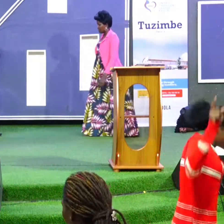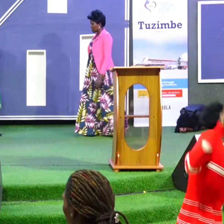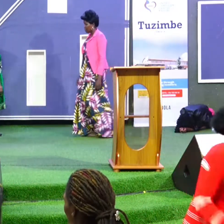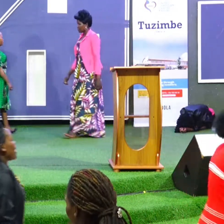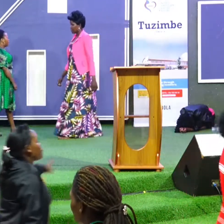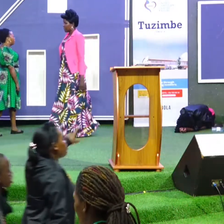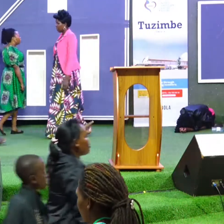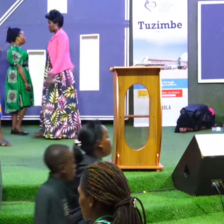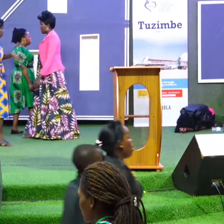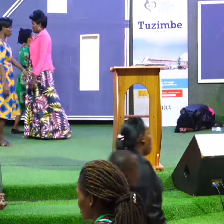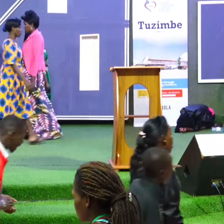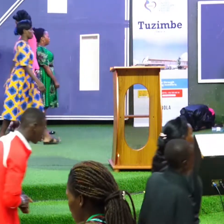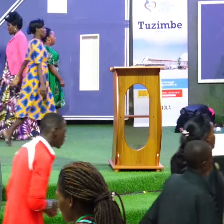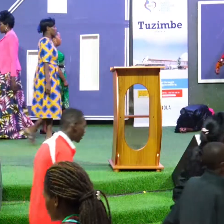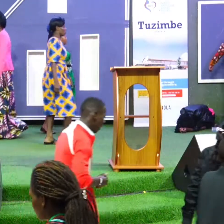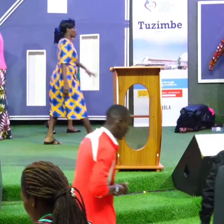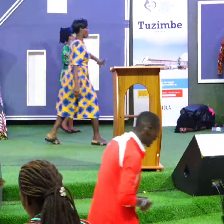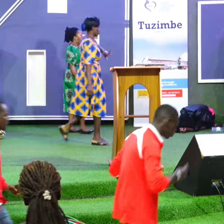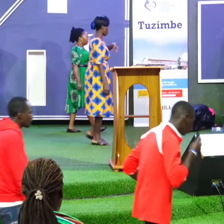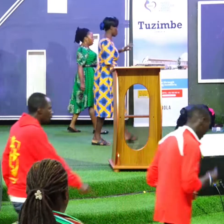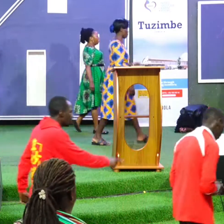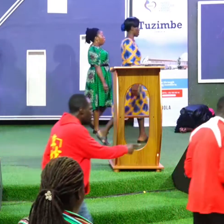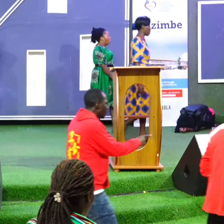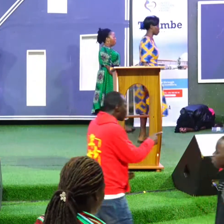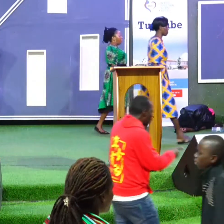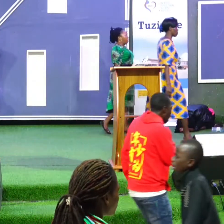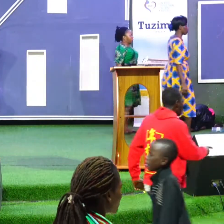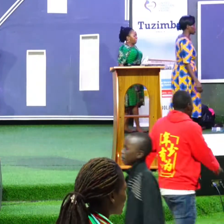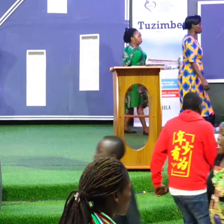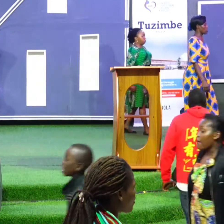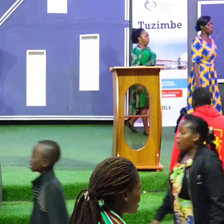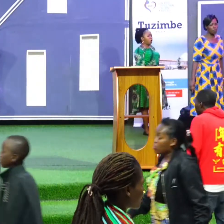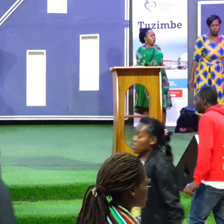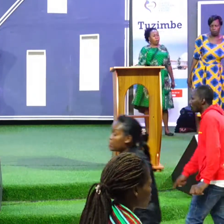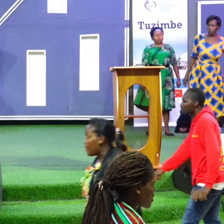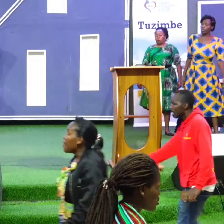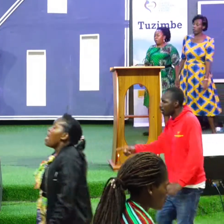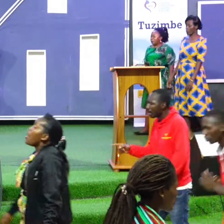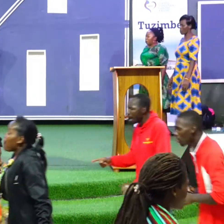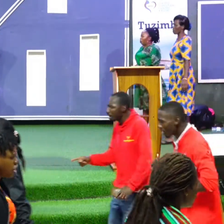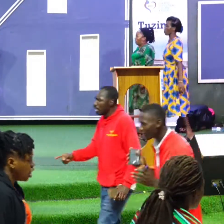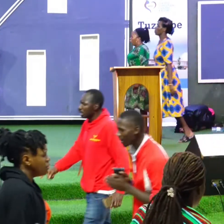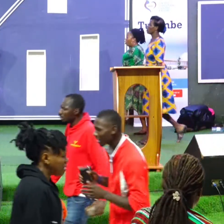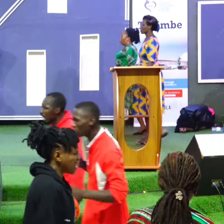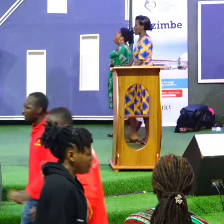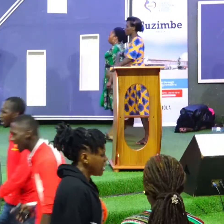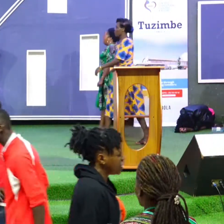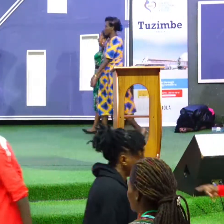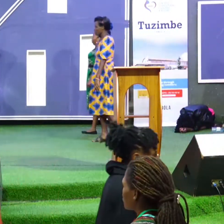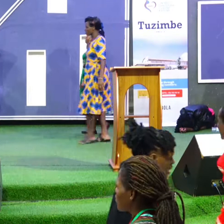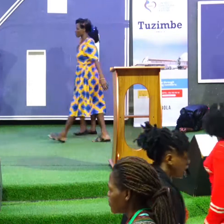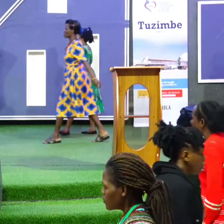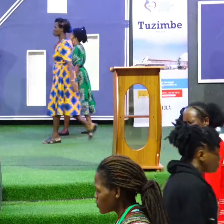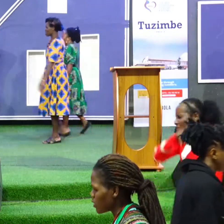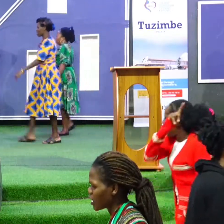akamwakango kajayo mukomera Kase kogere bigambo bikisiba Kase kalangirire bigambo nebitukirira Ebigambo ebibi